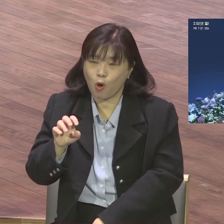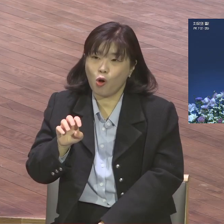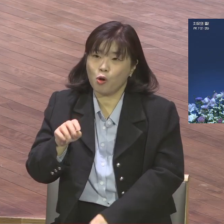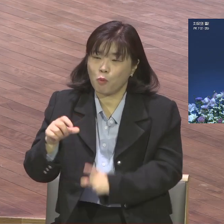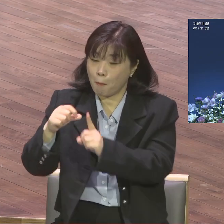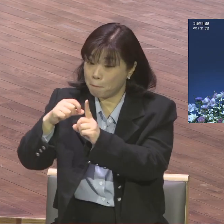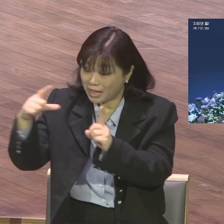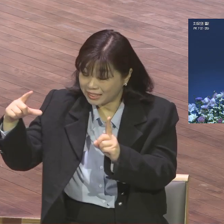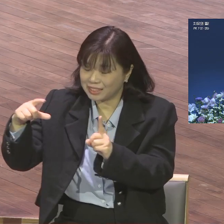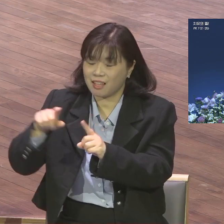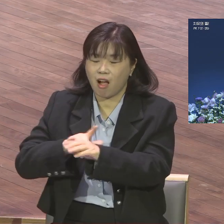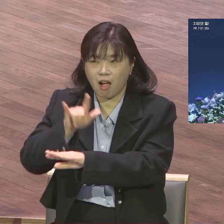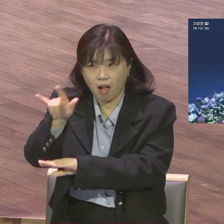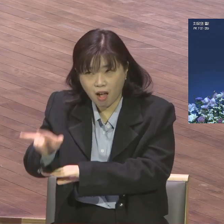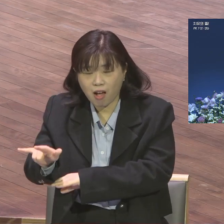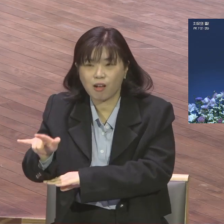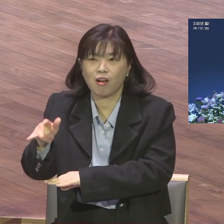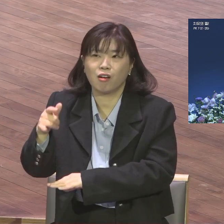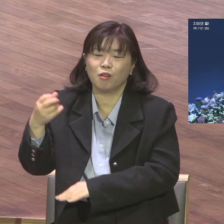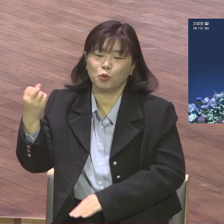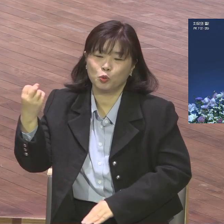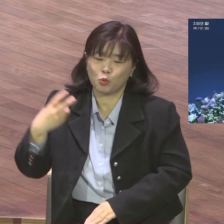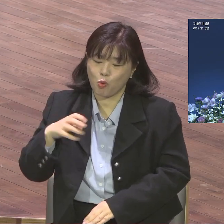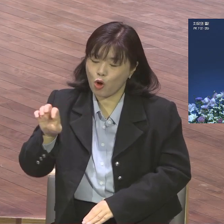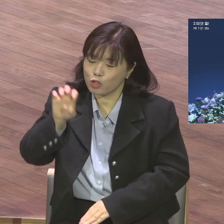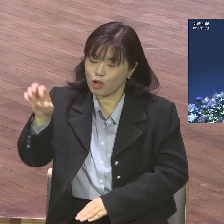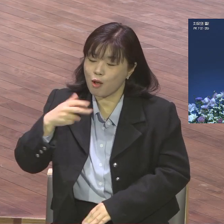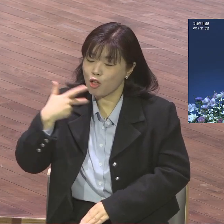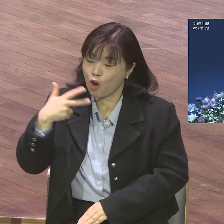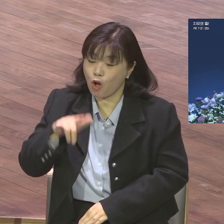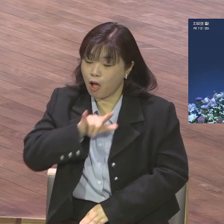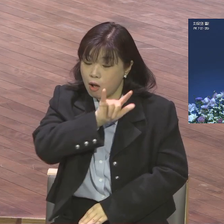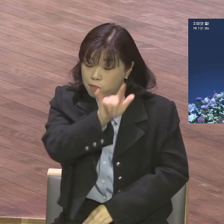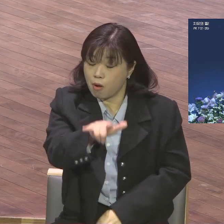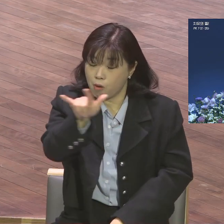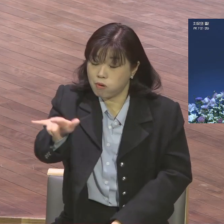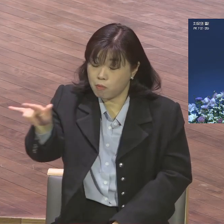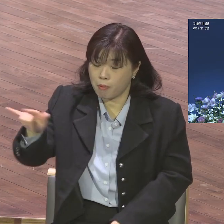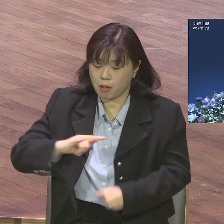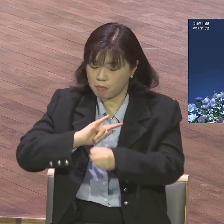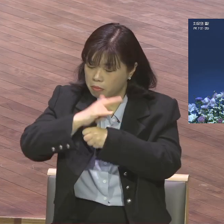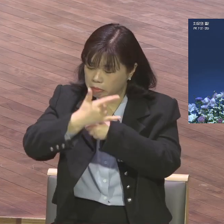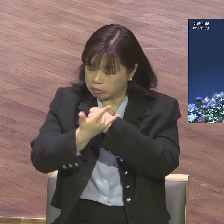동안 얼마나 정신없이 그냥 돌았던, 지구를 한 바퀴 이상